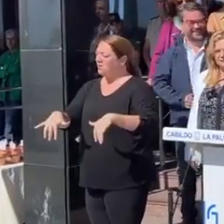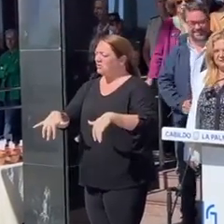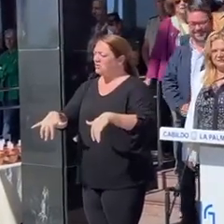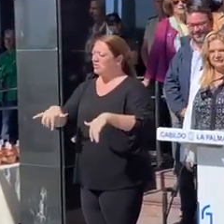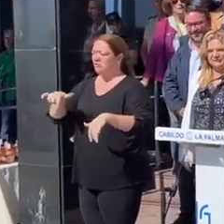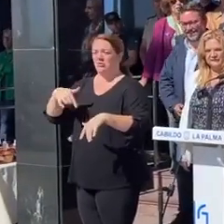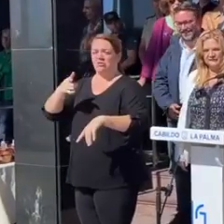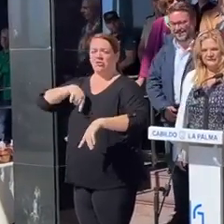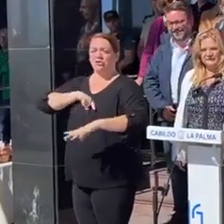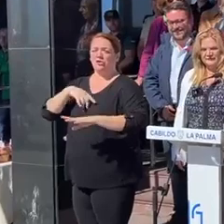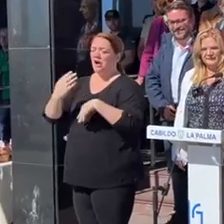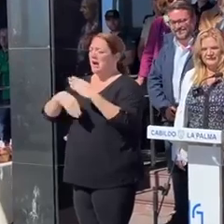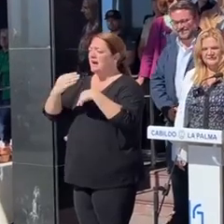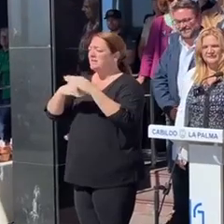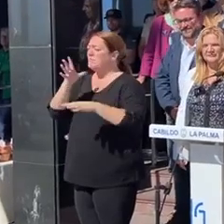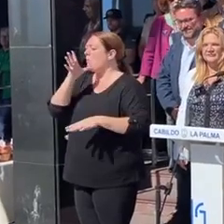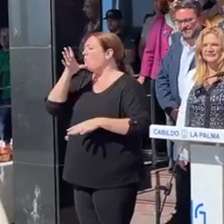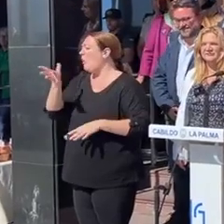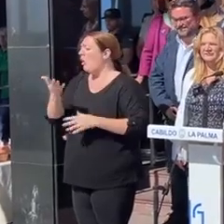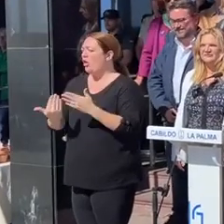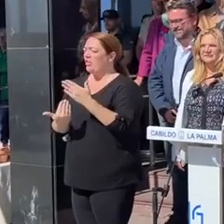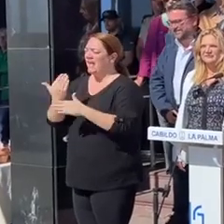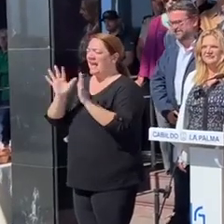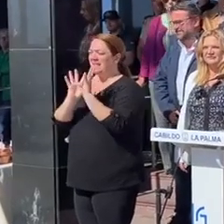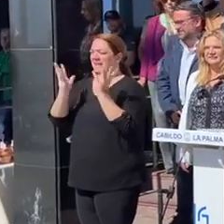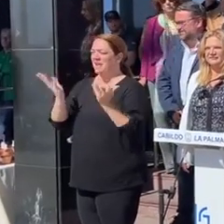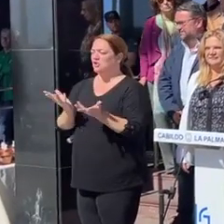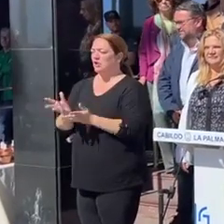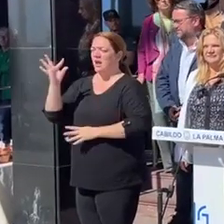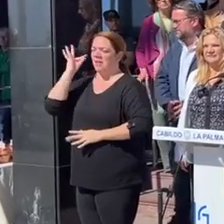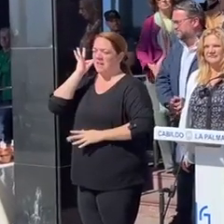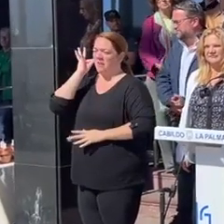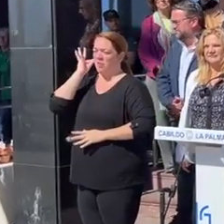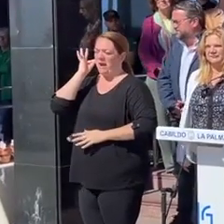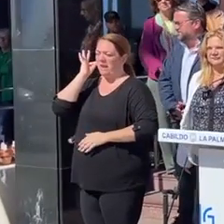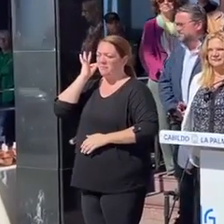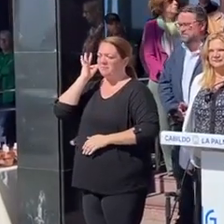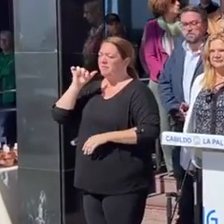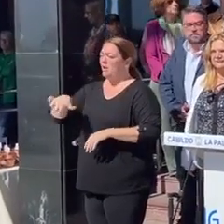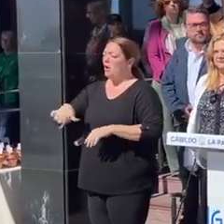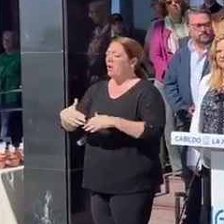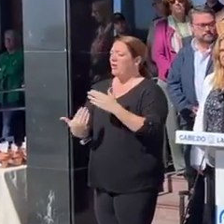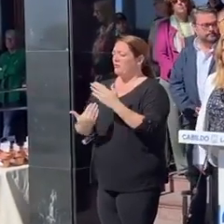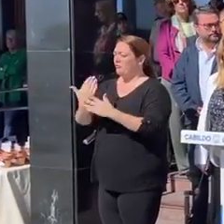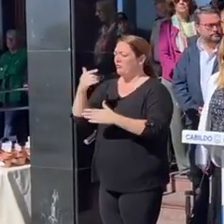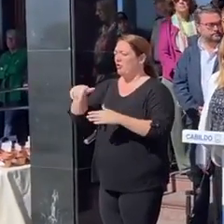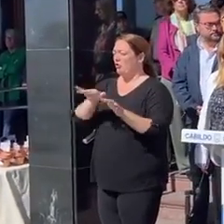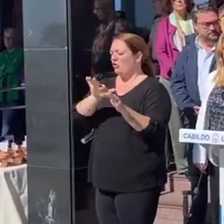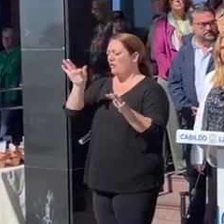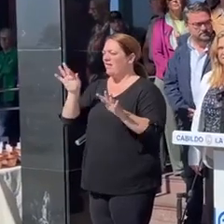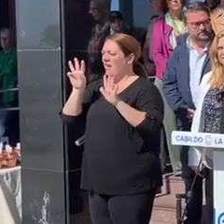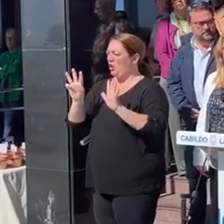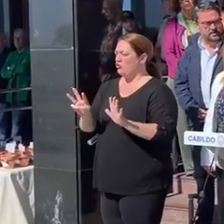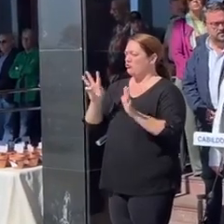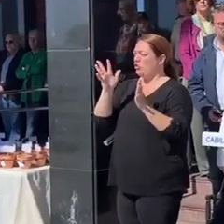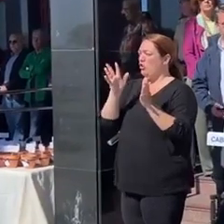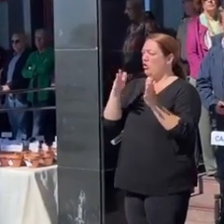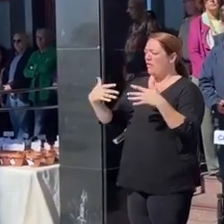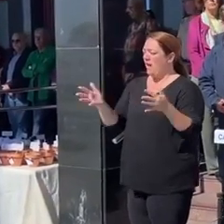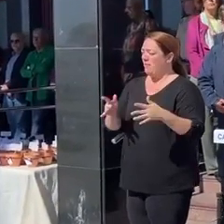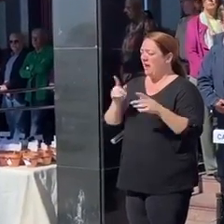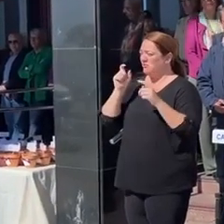Que desarrollamos con motivo del Día Internacional de las Mujeres. Una jornada que cada 8 de marzo